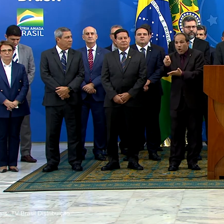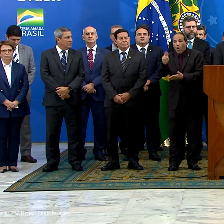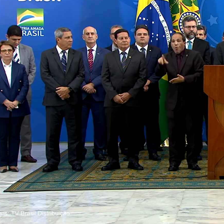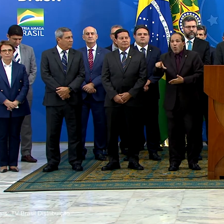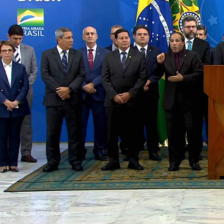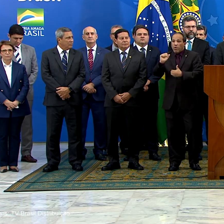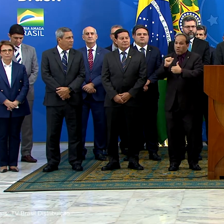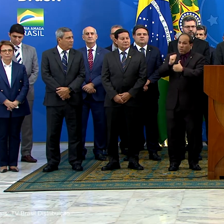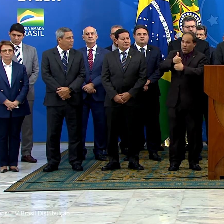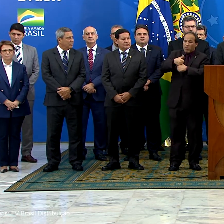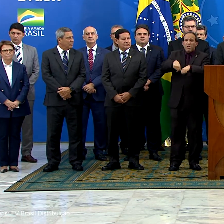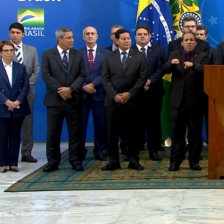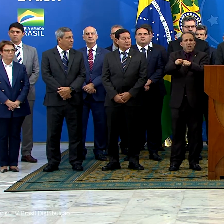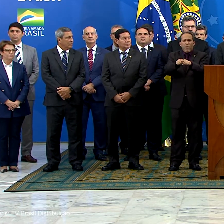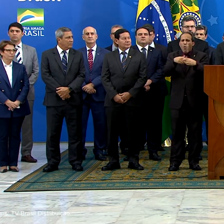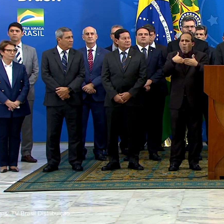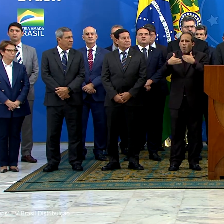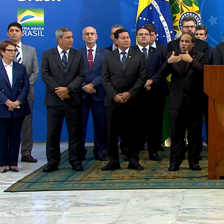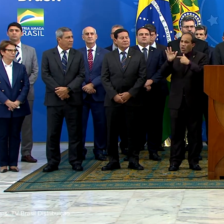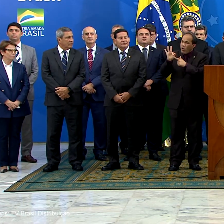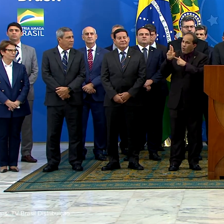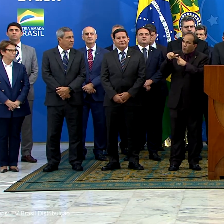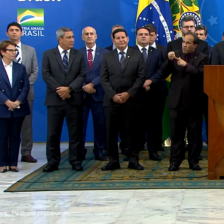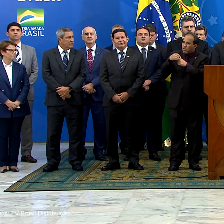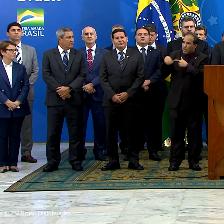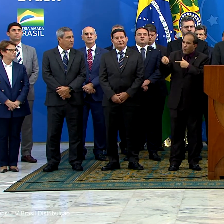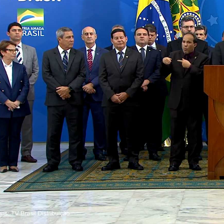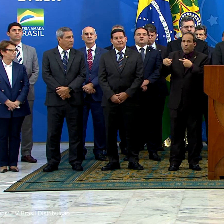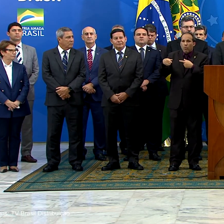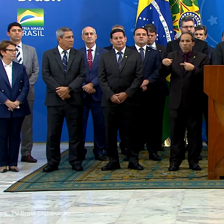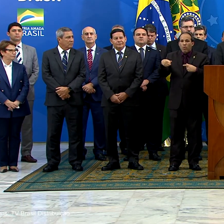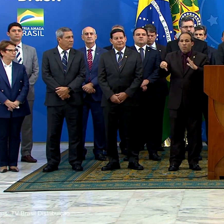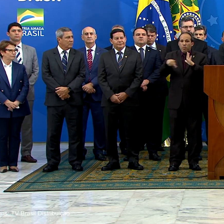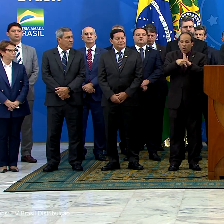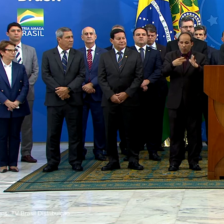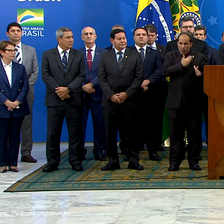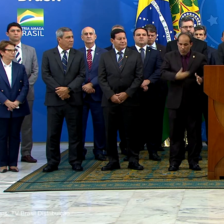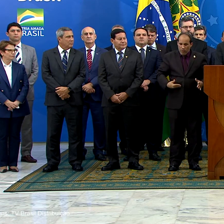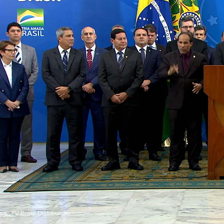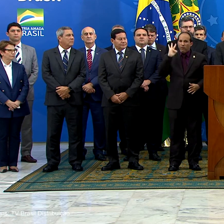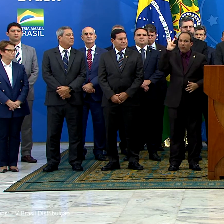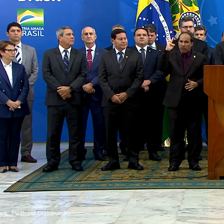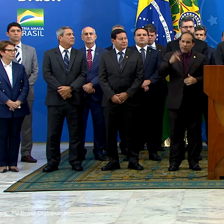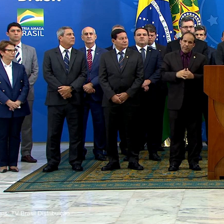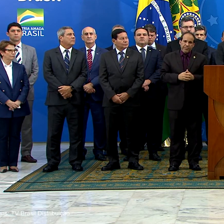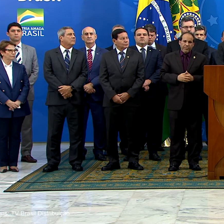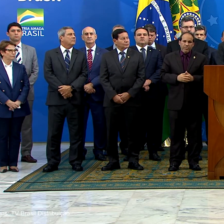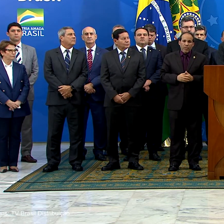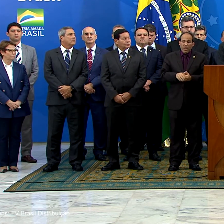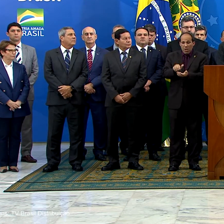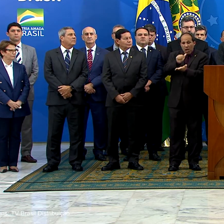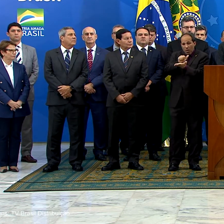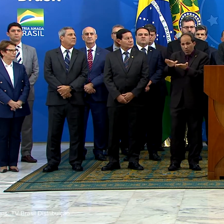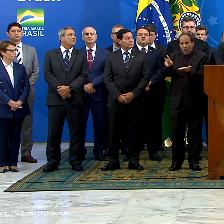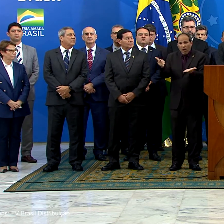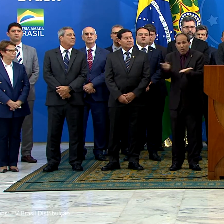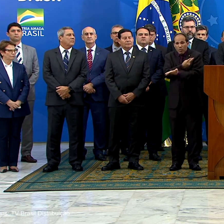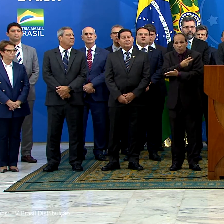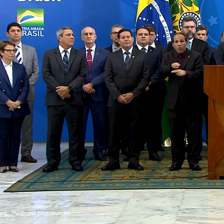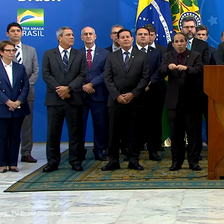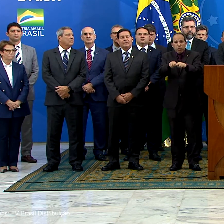é bem como de vários outros cargos da administração direta e a exoneração ocorreu